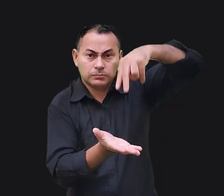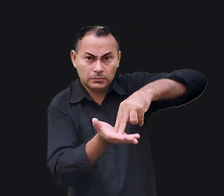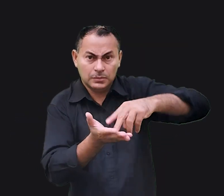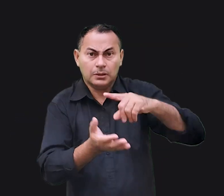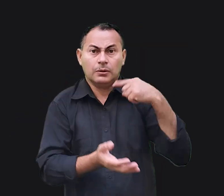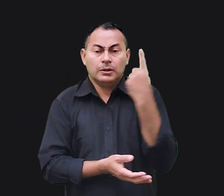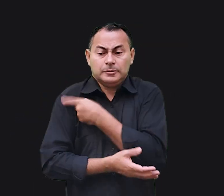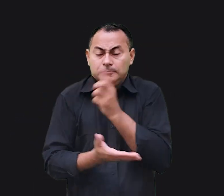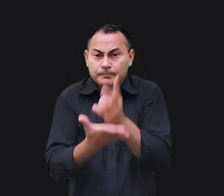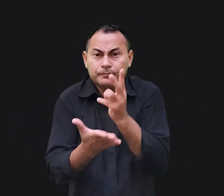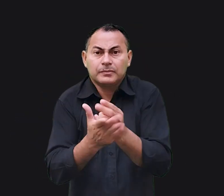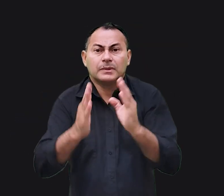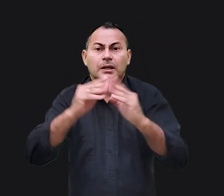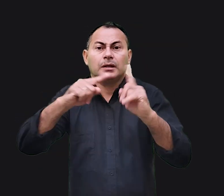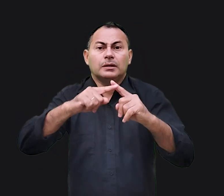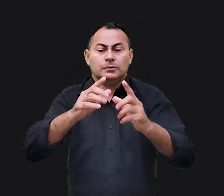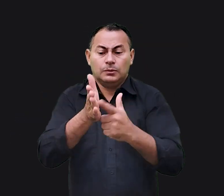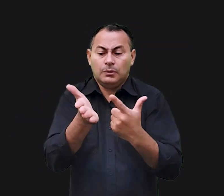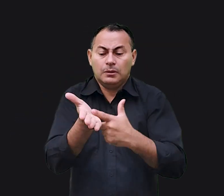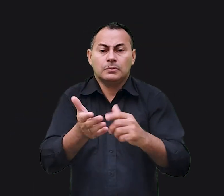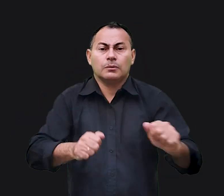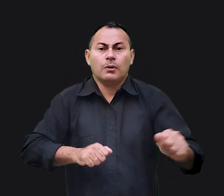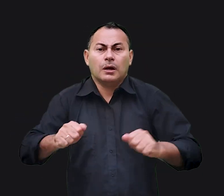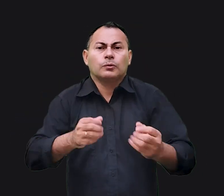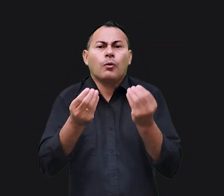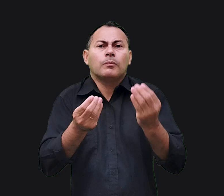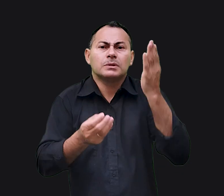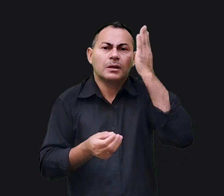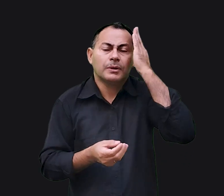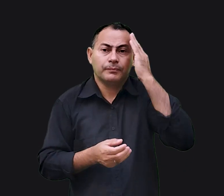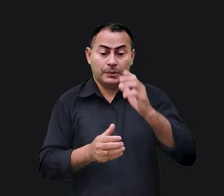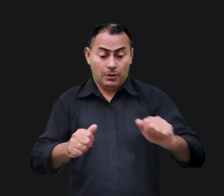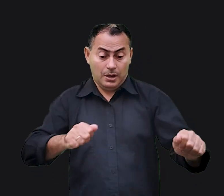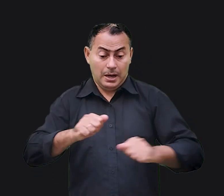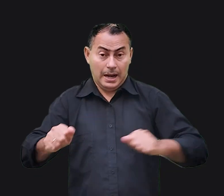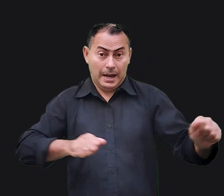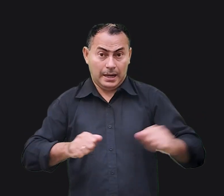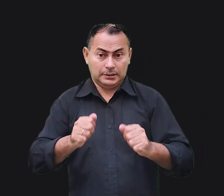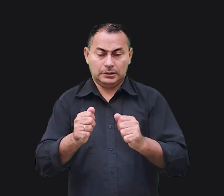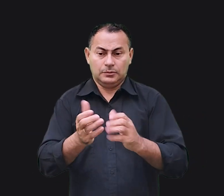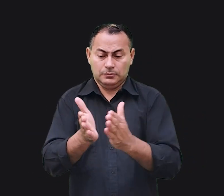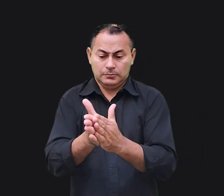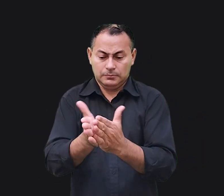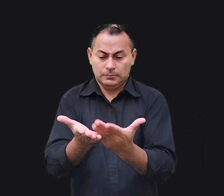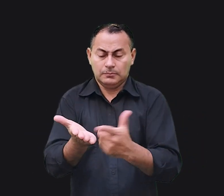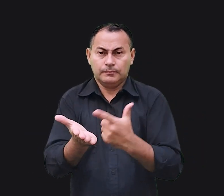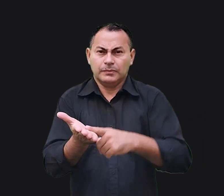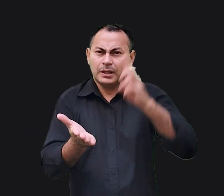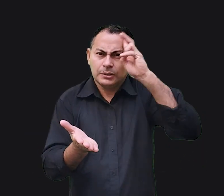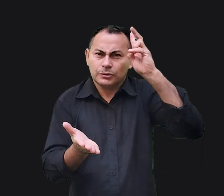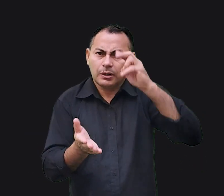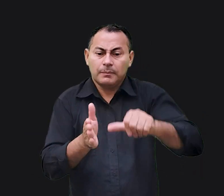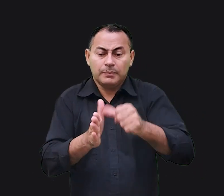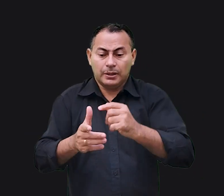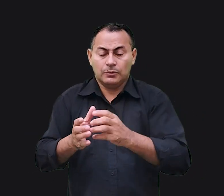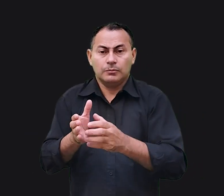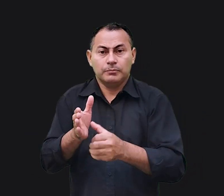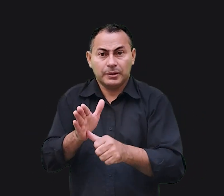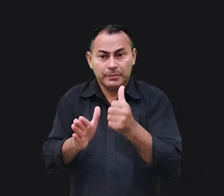é continuação da igreja do livro de Atos? Atos é o livro da história da primeira geração da igreja. Você está lembrado